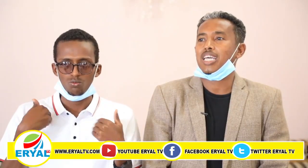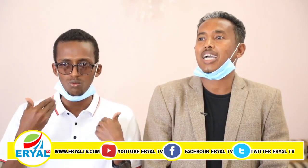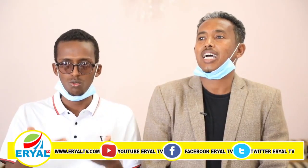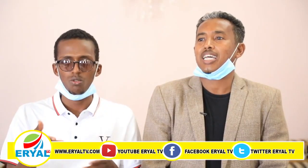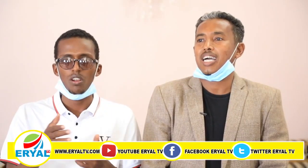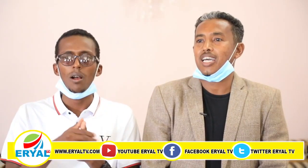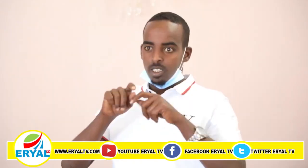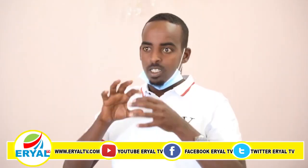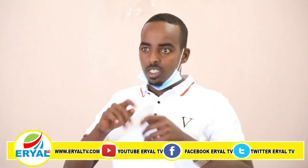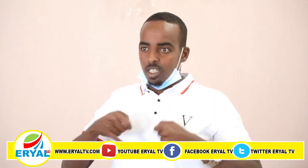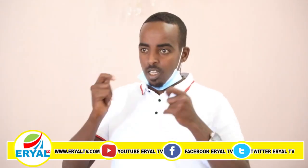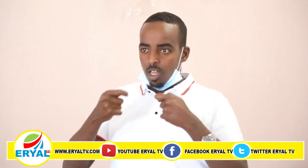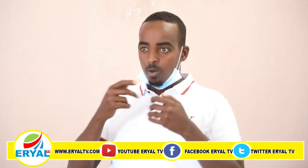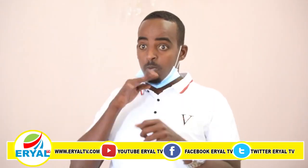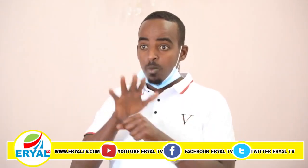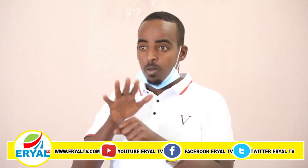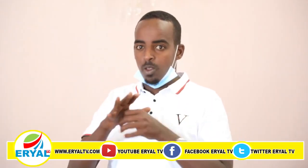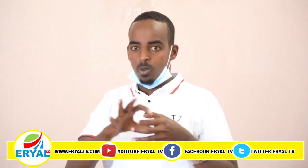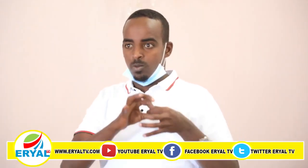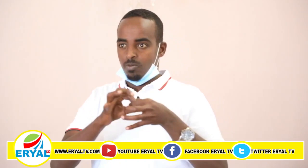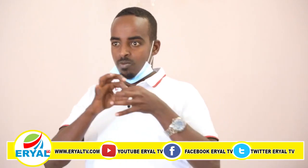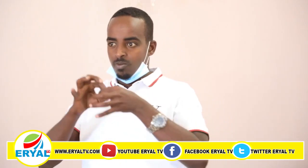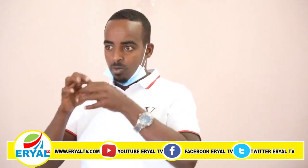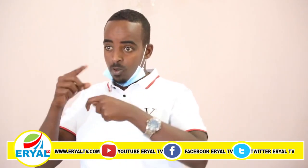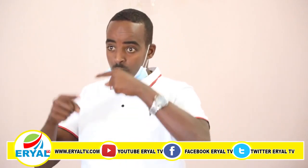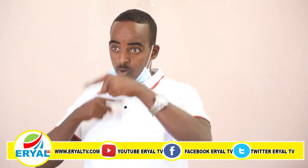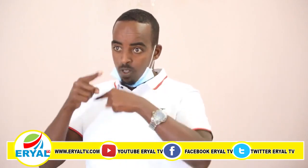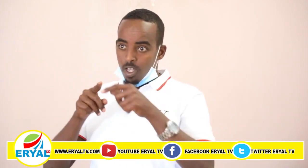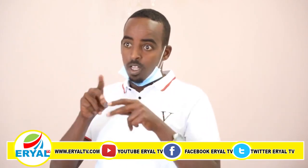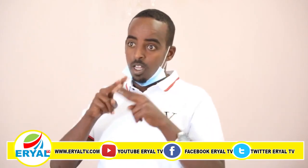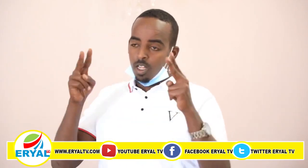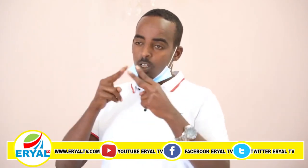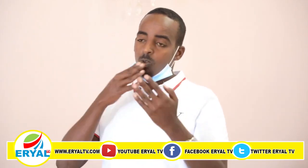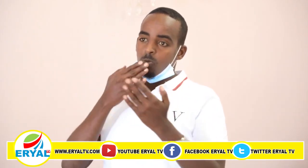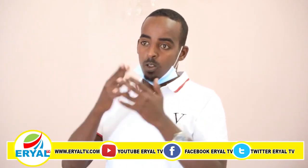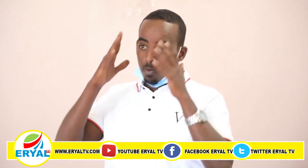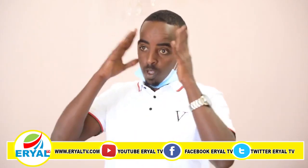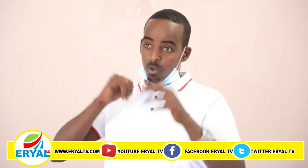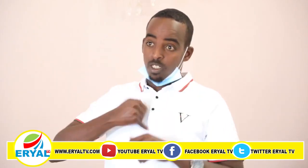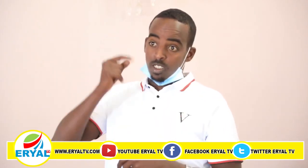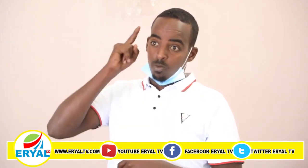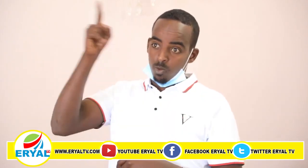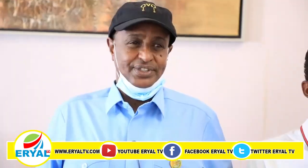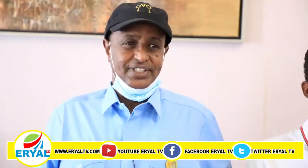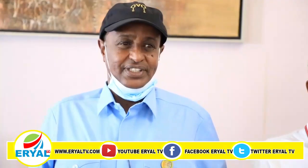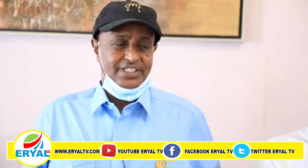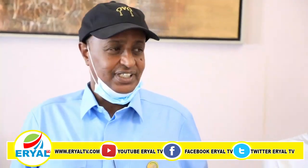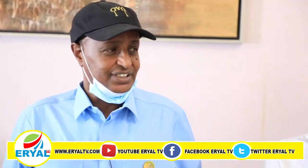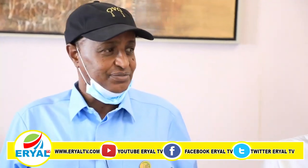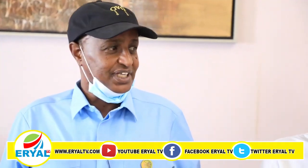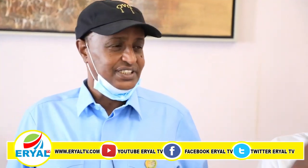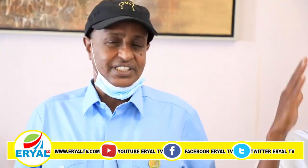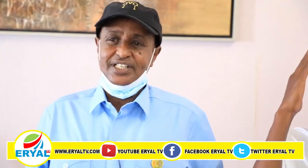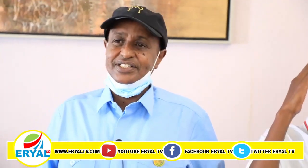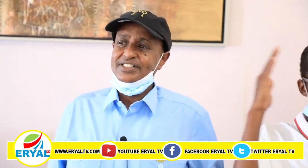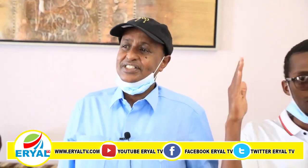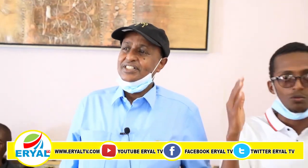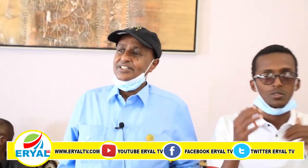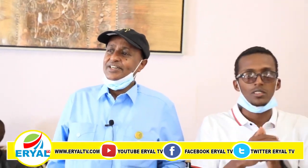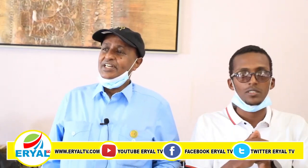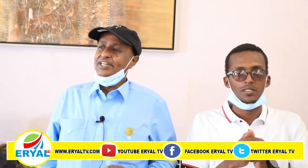tirsan wasaaraddaasi iyo qaar ka mid ah ciyaaryahanada maqalka naafada ka ayaa waxay sheegeen.